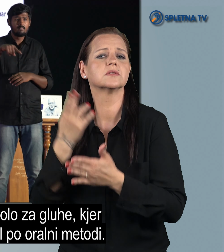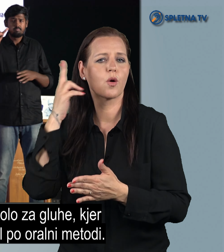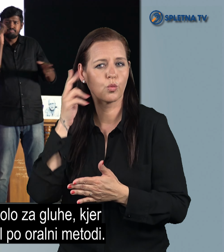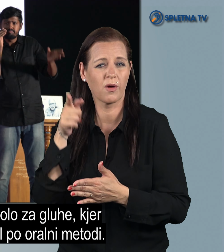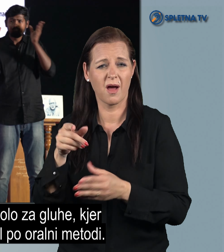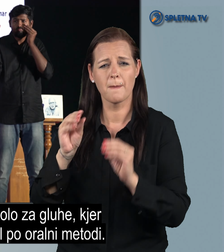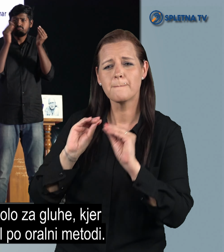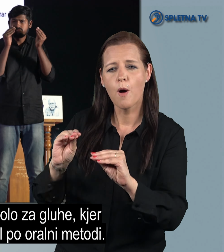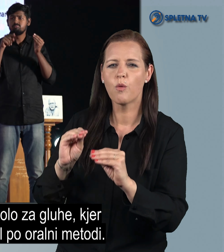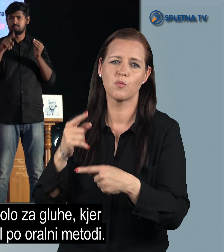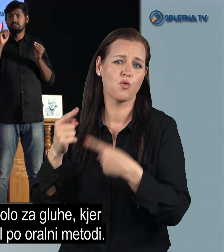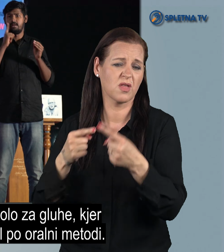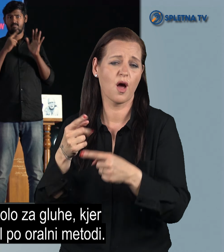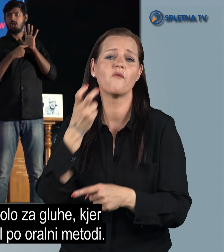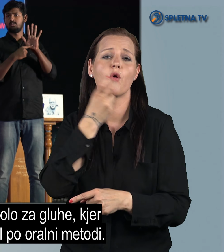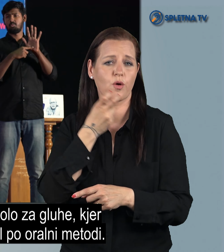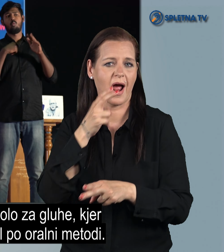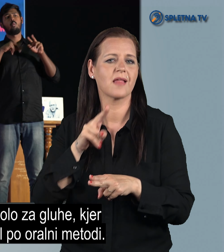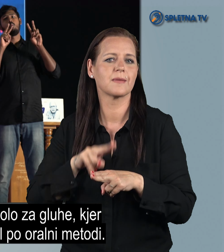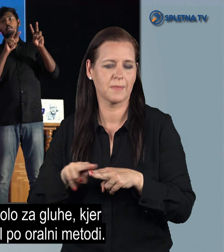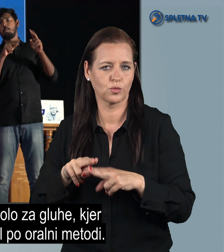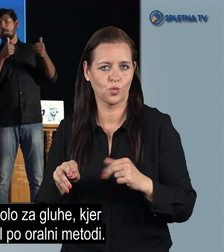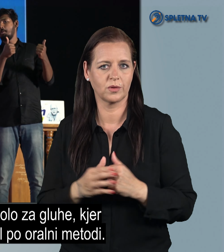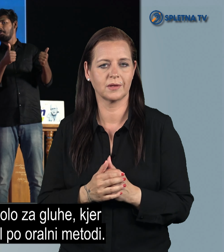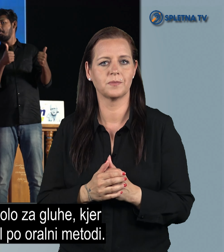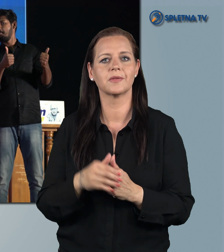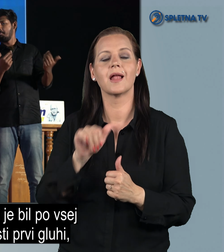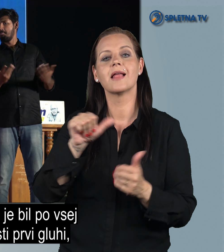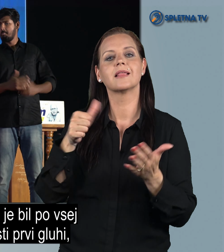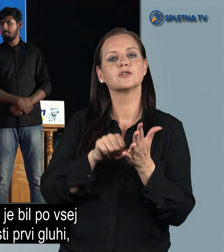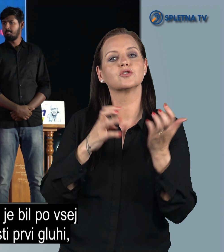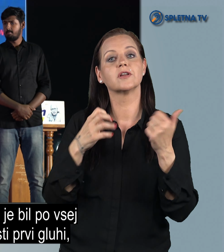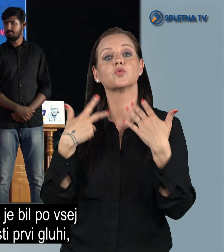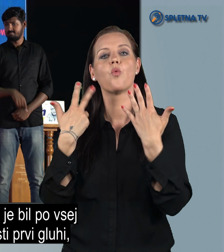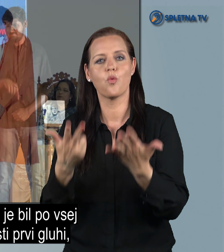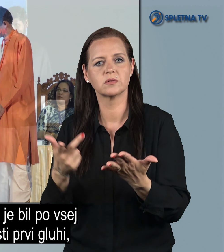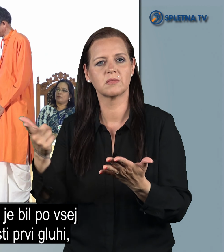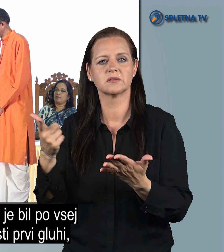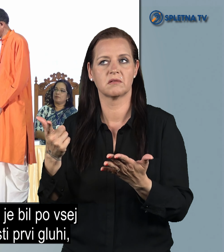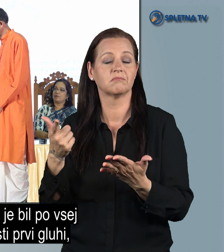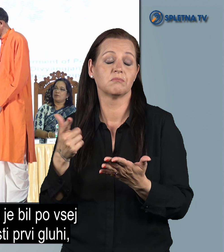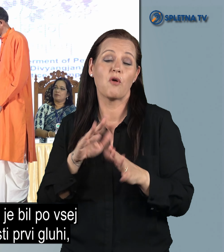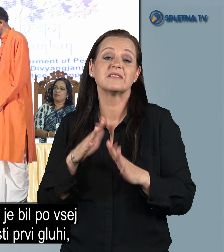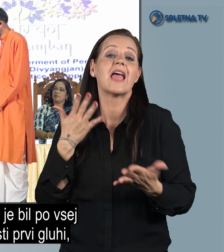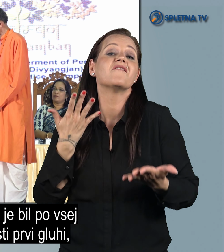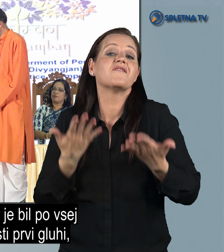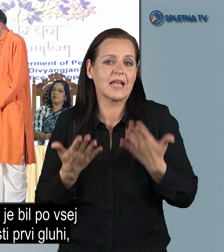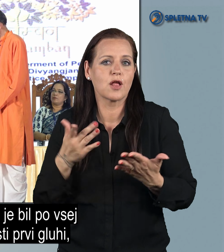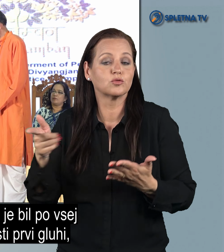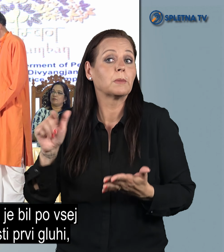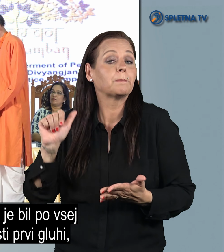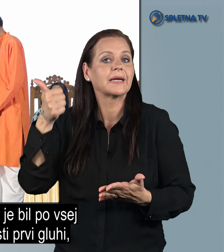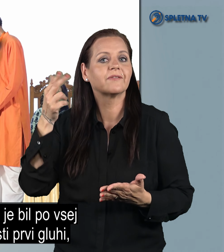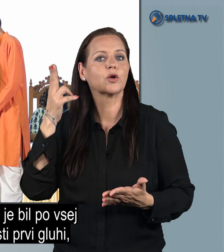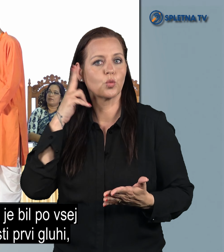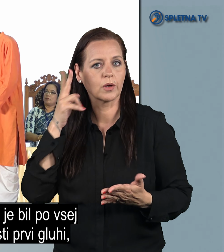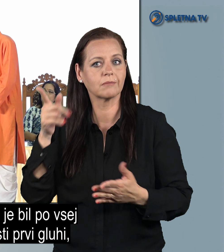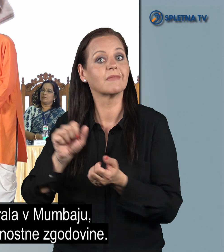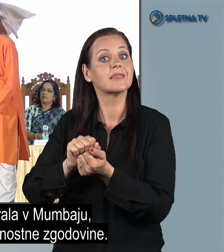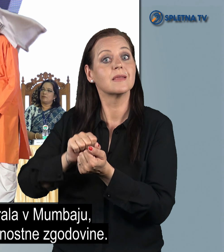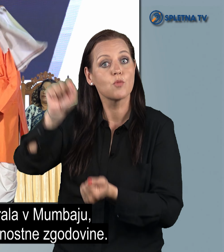Obiskoval je šolo za gluhe, kjer je pouk potekal po oralni metodi. Leta 1980 je bil po vsej verjetnosti